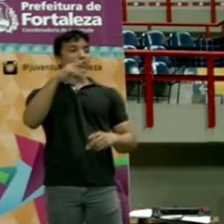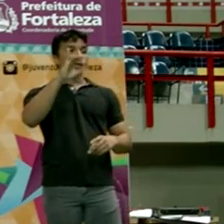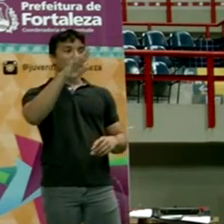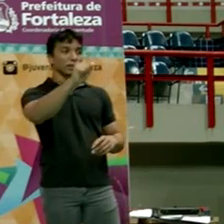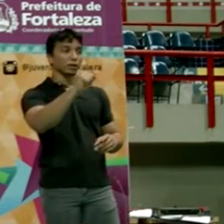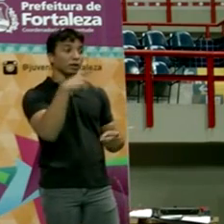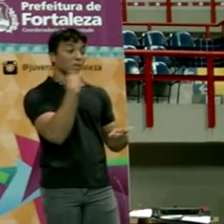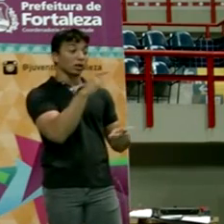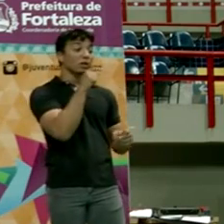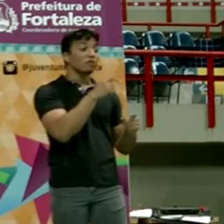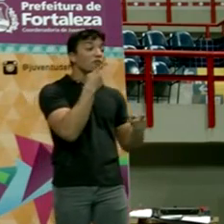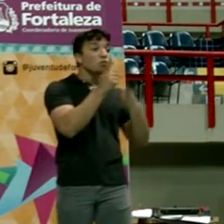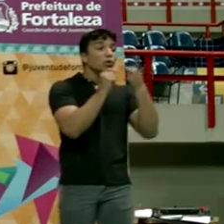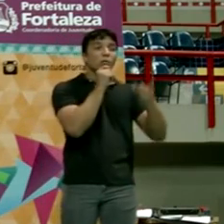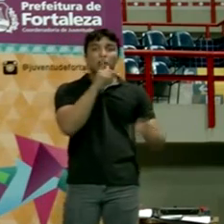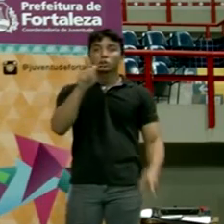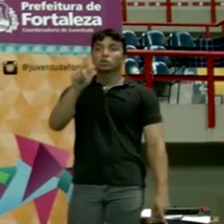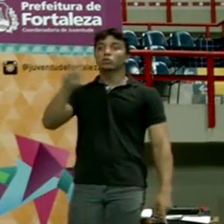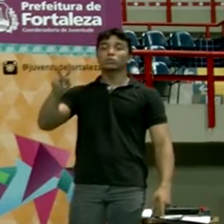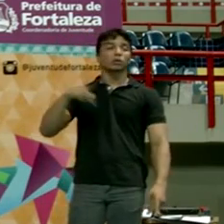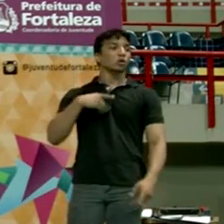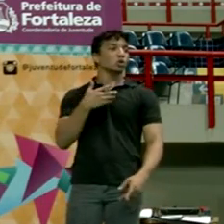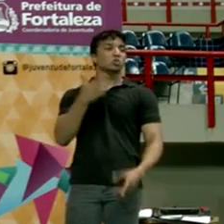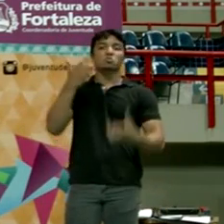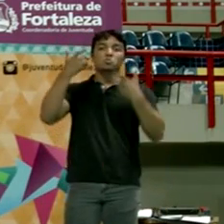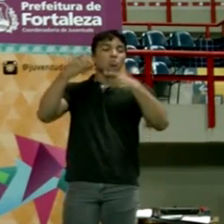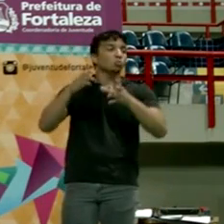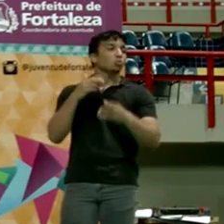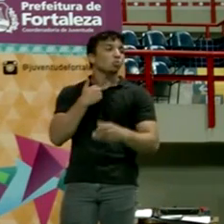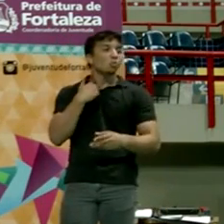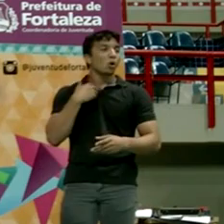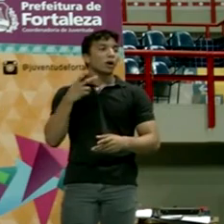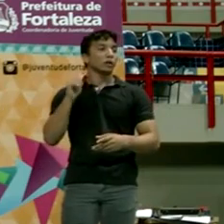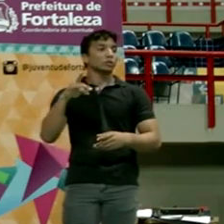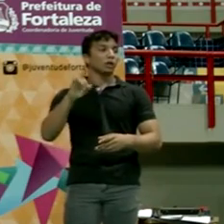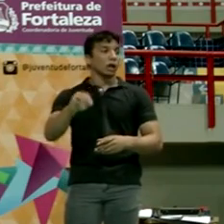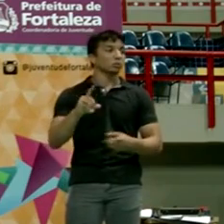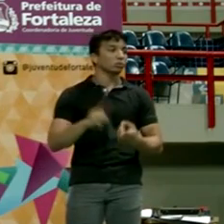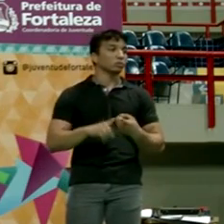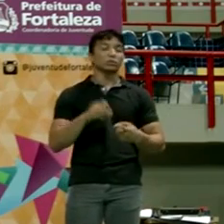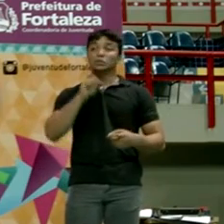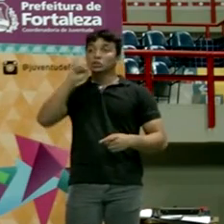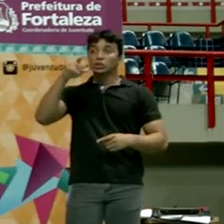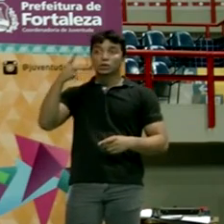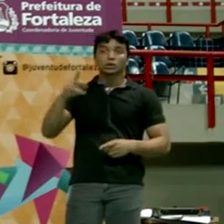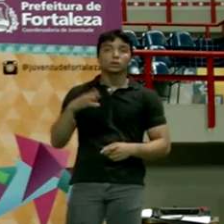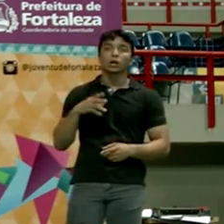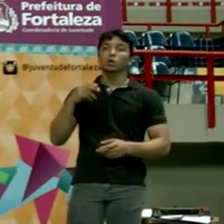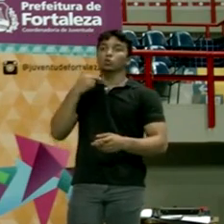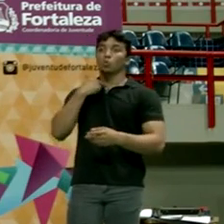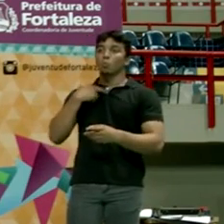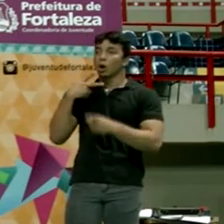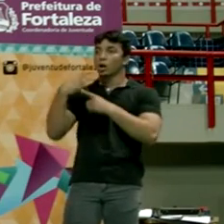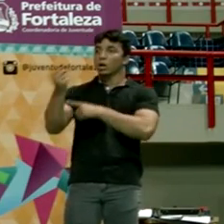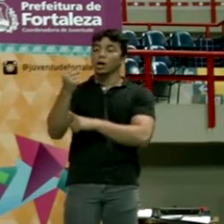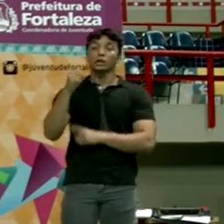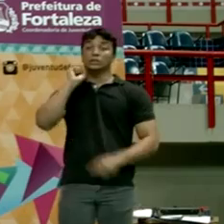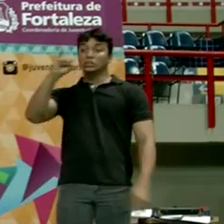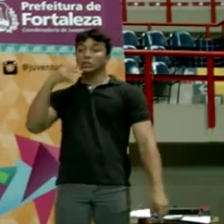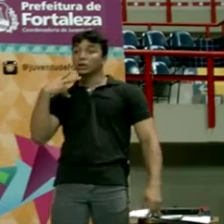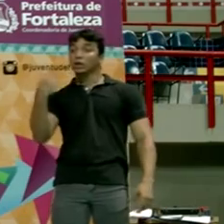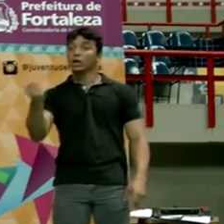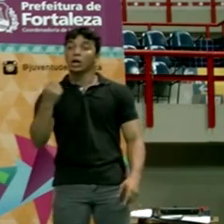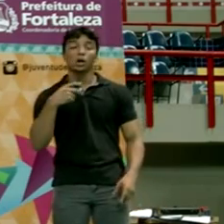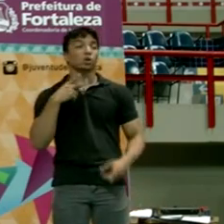Lacerda dizia: Getúlio não deve ser candidato. Se for candidato, não deve ganhar.